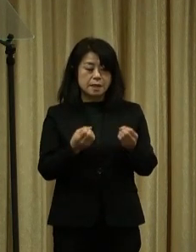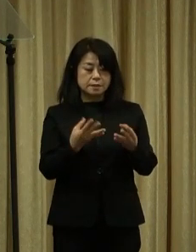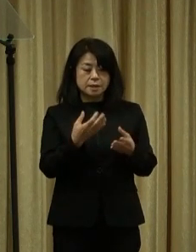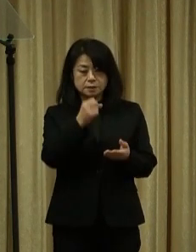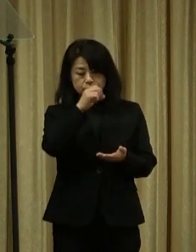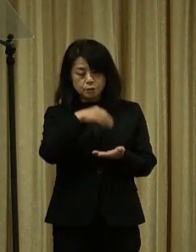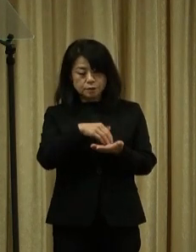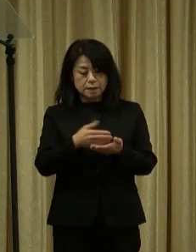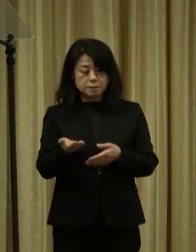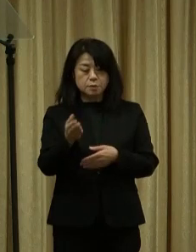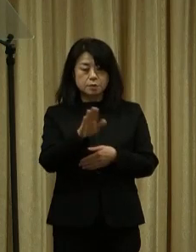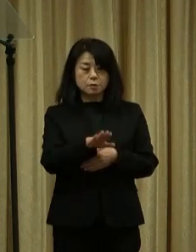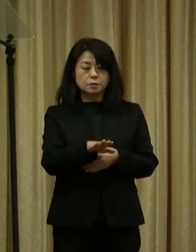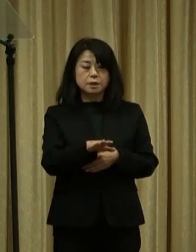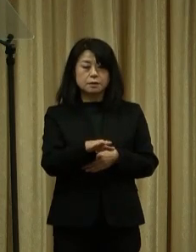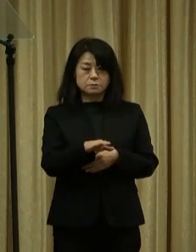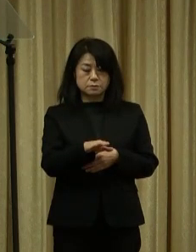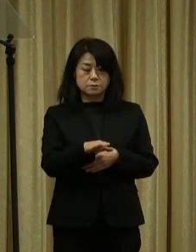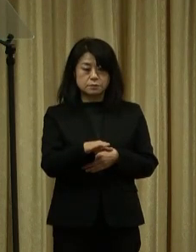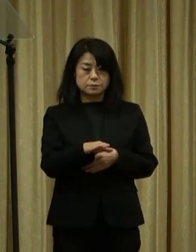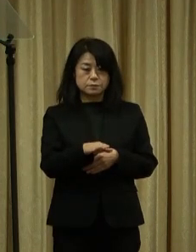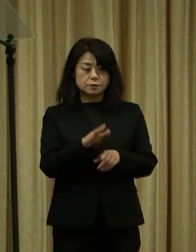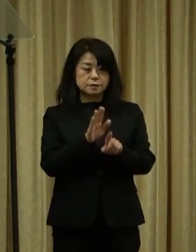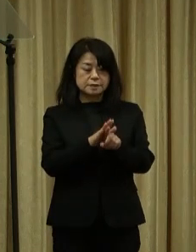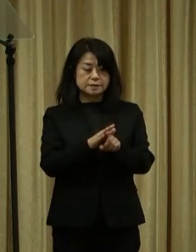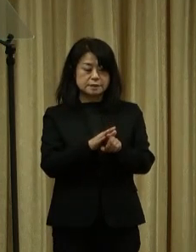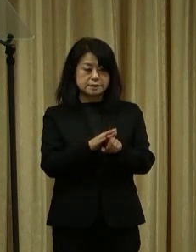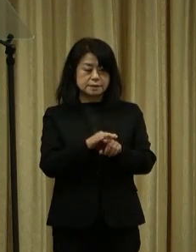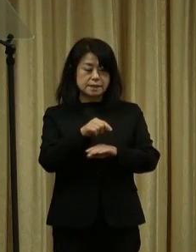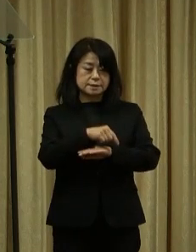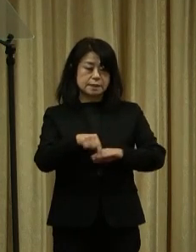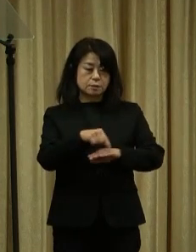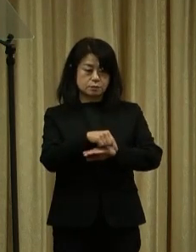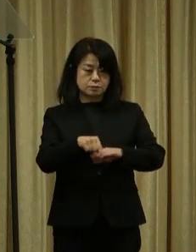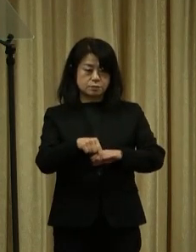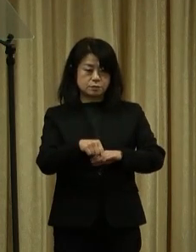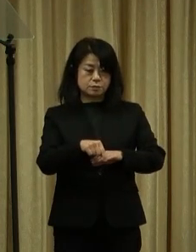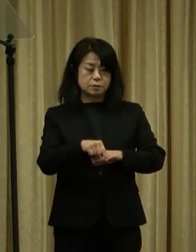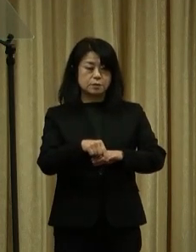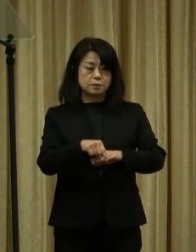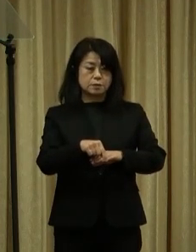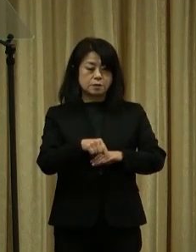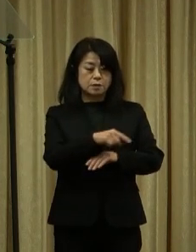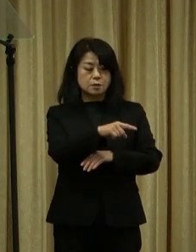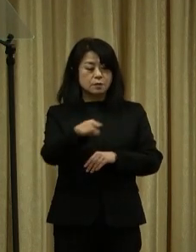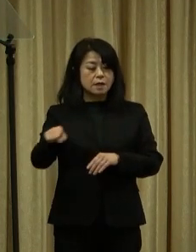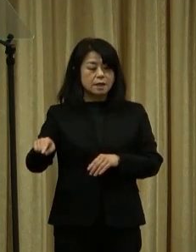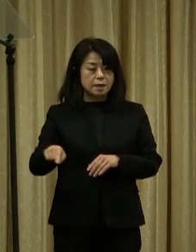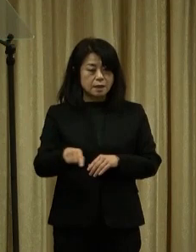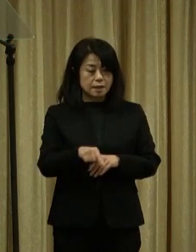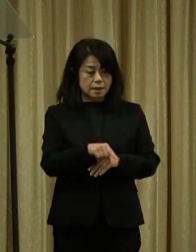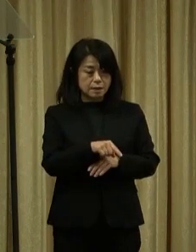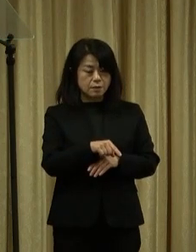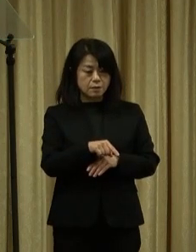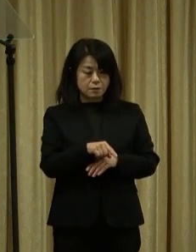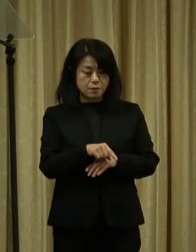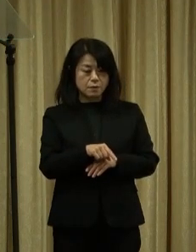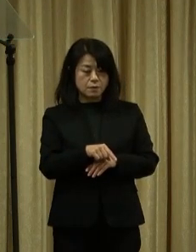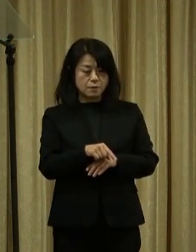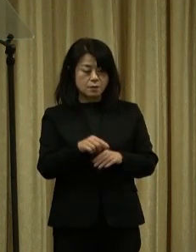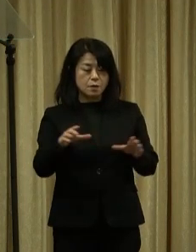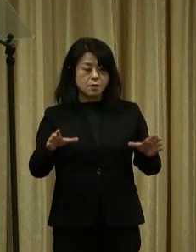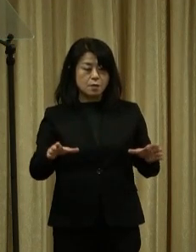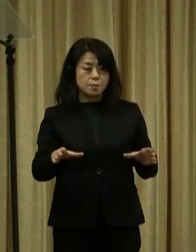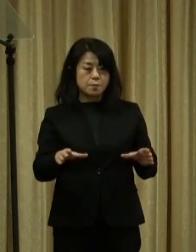に盛り込んでおります、支援策、このようなものを、一つ一つはそう大きな金額ではありませんが、このような